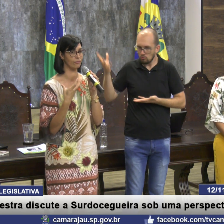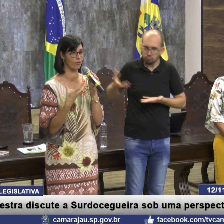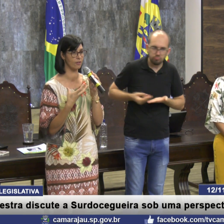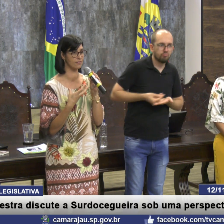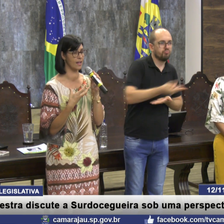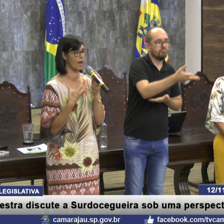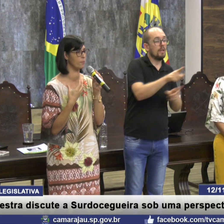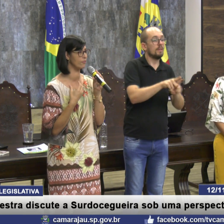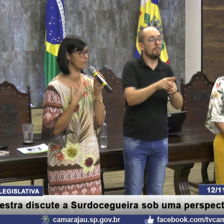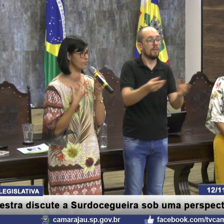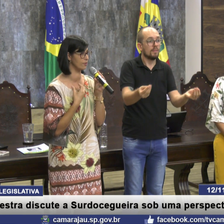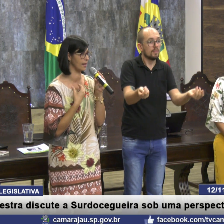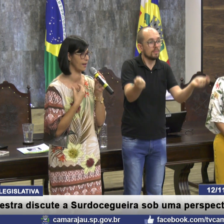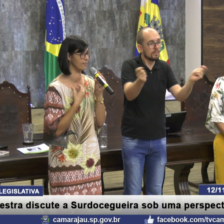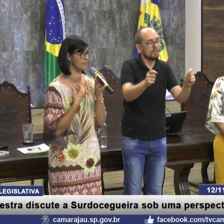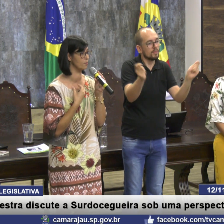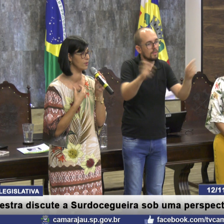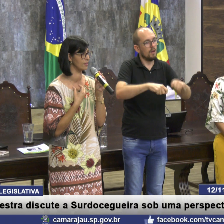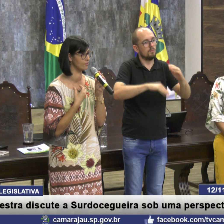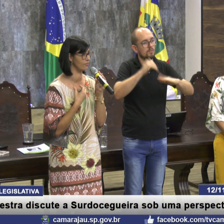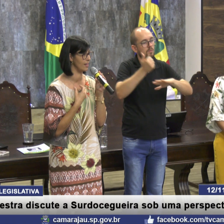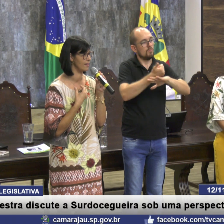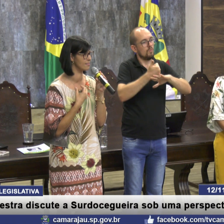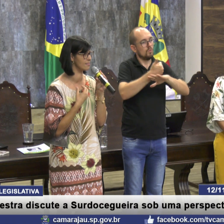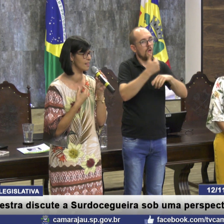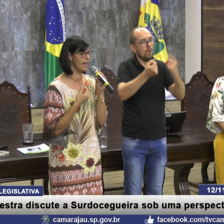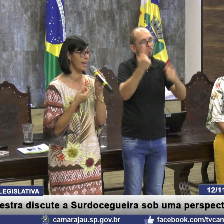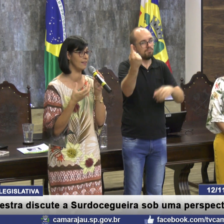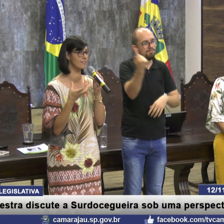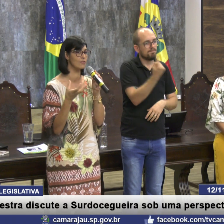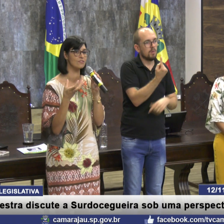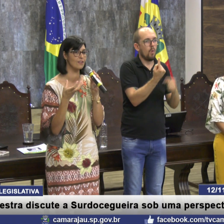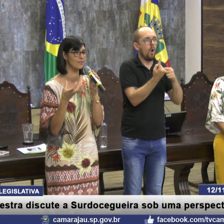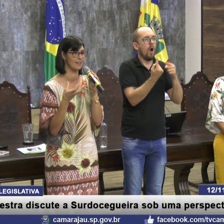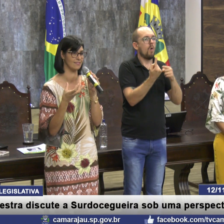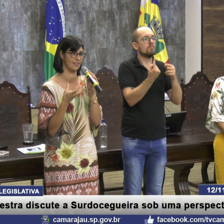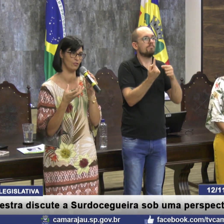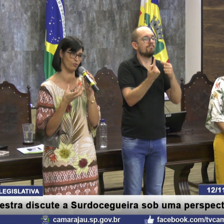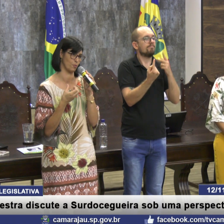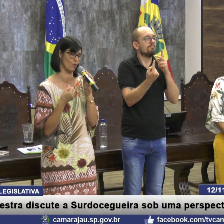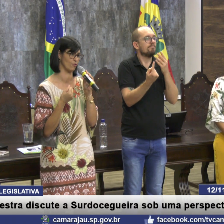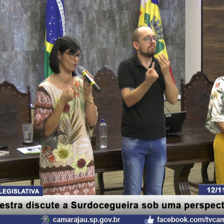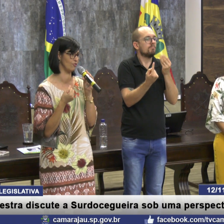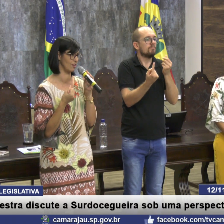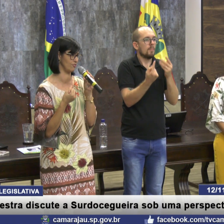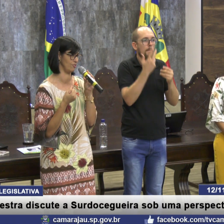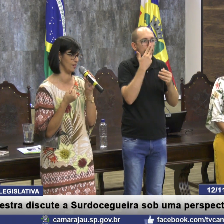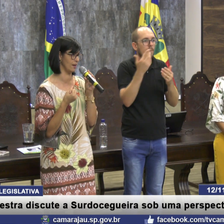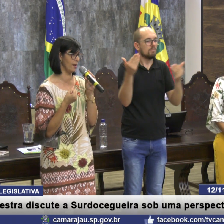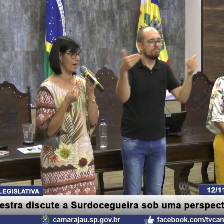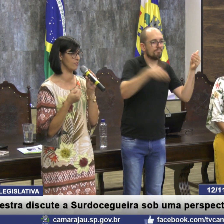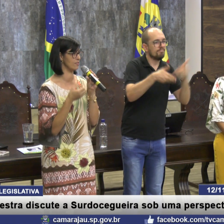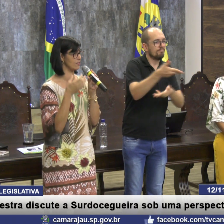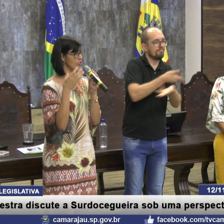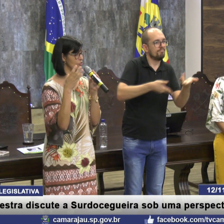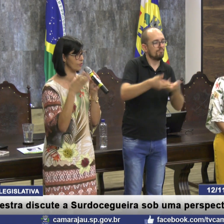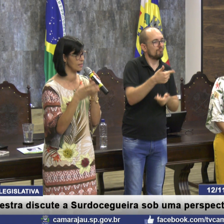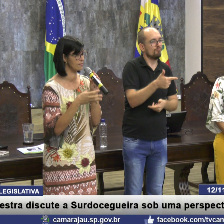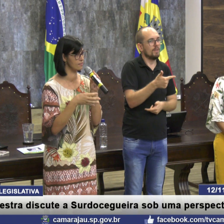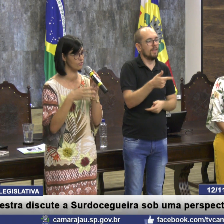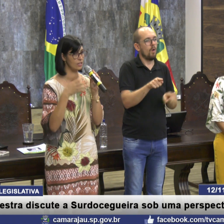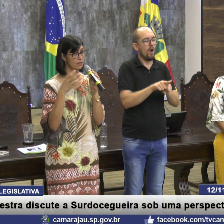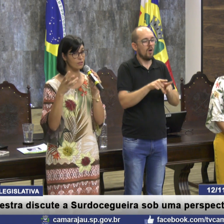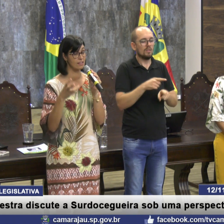dar voz a profissionais que, muitas vezes, eles não são trazidos para o nosso dia a dia. Às vezes, a gente